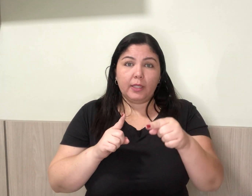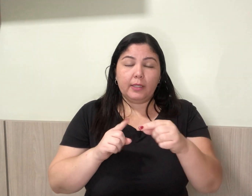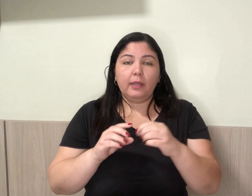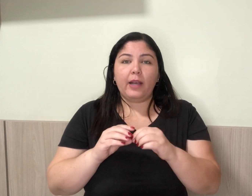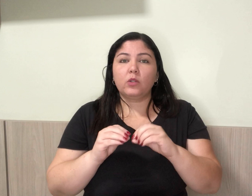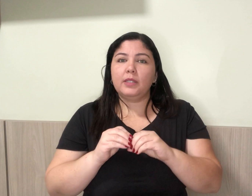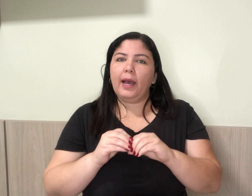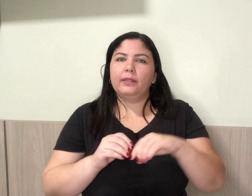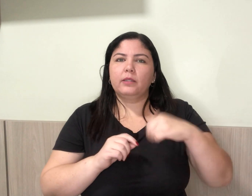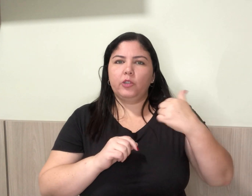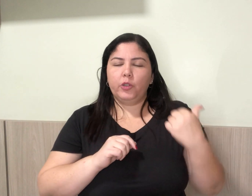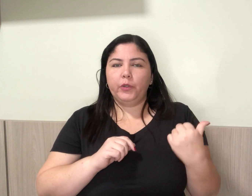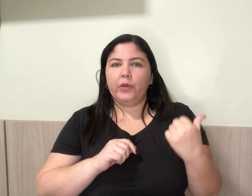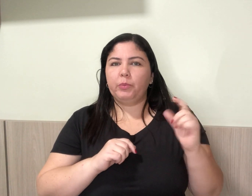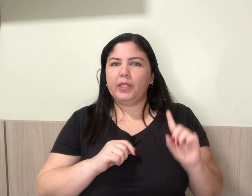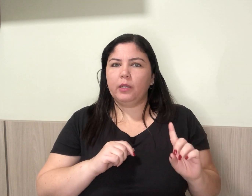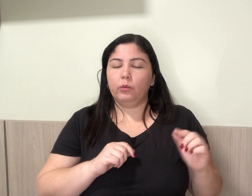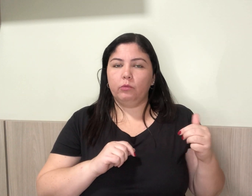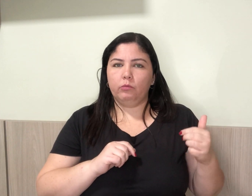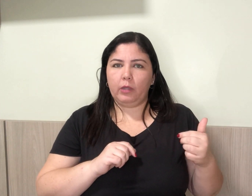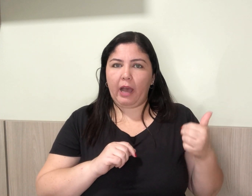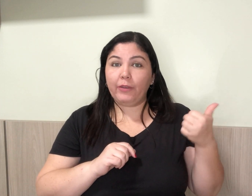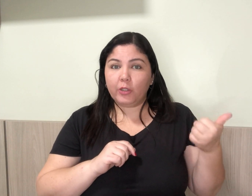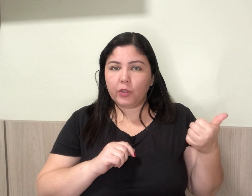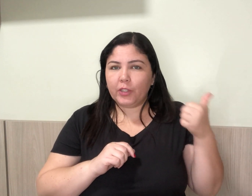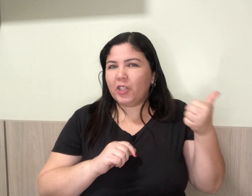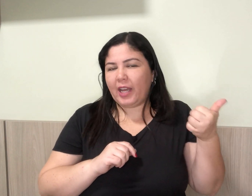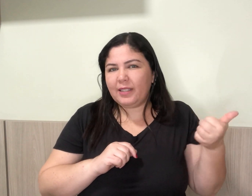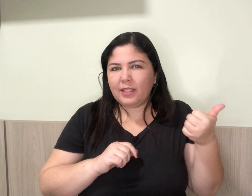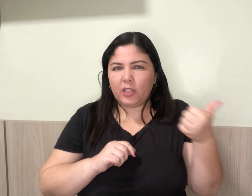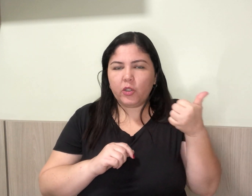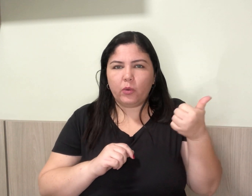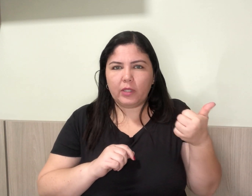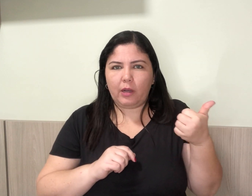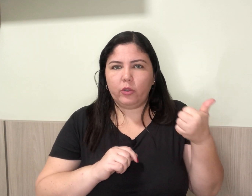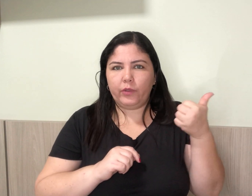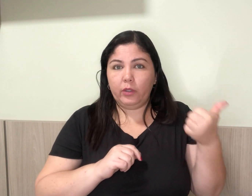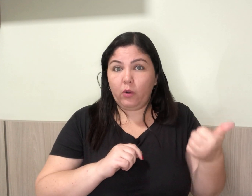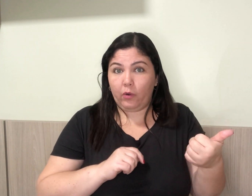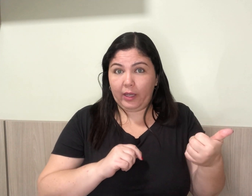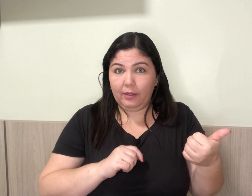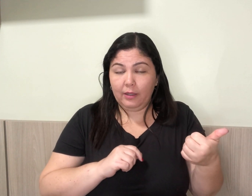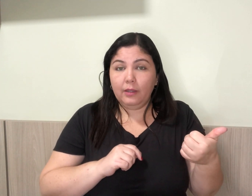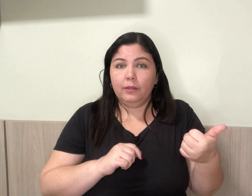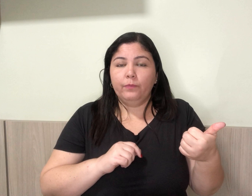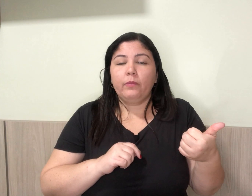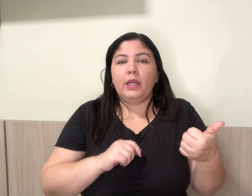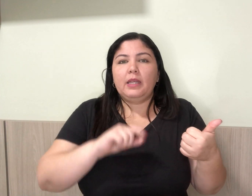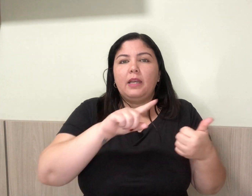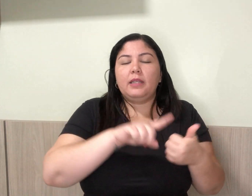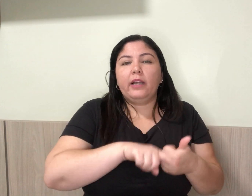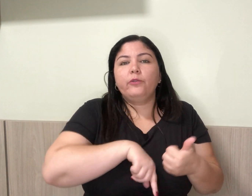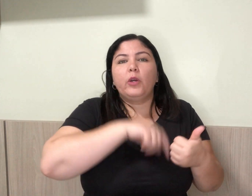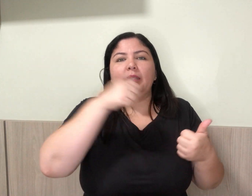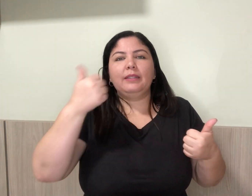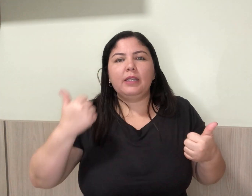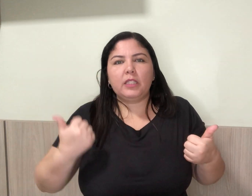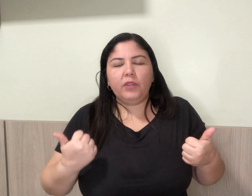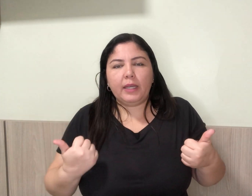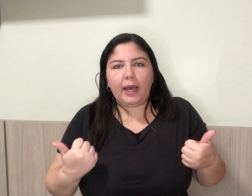disse, associadas. A gente viu a expressão afetiva que já existe com o sinal de vergonha. E aí ela foi intensificada